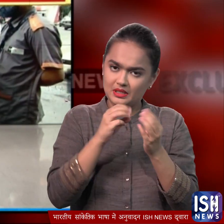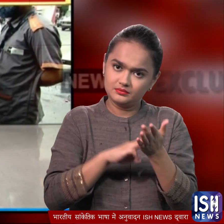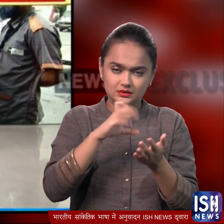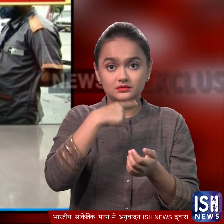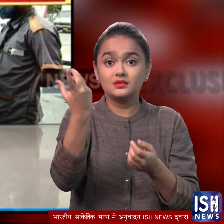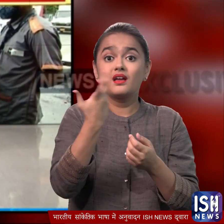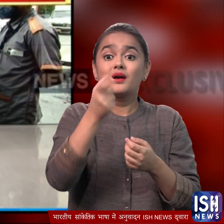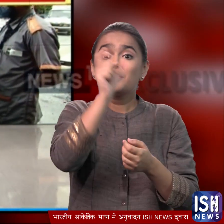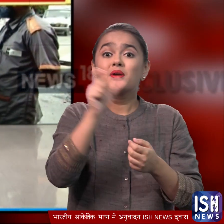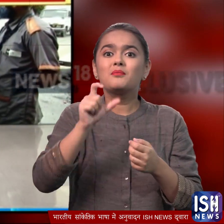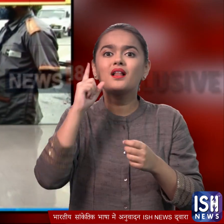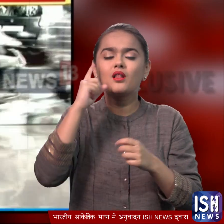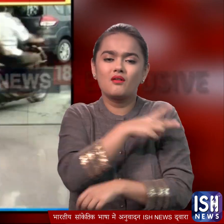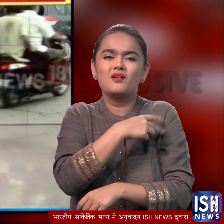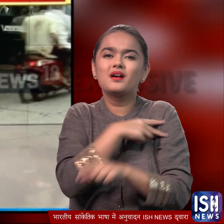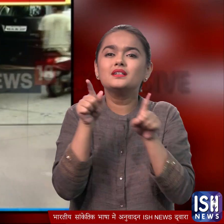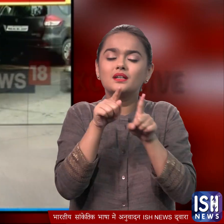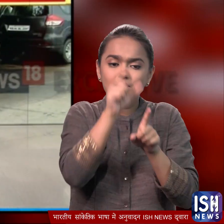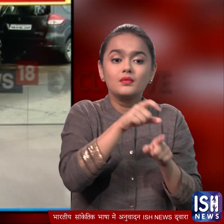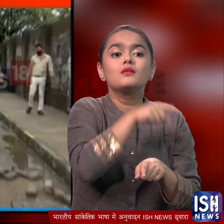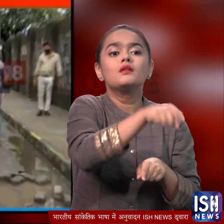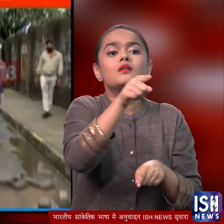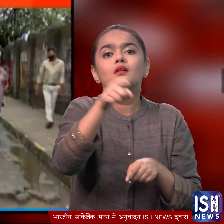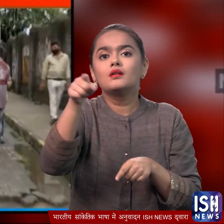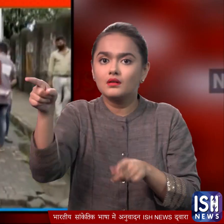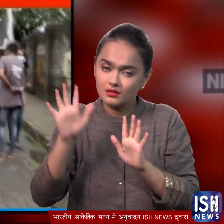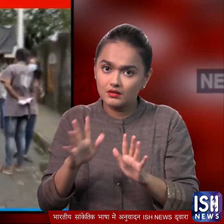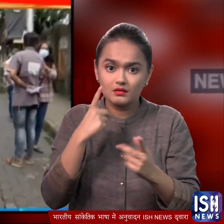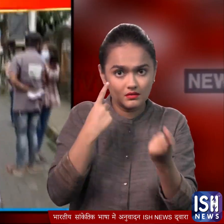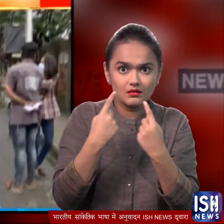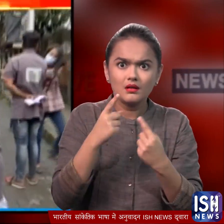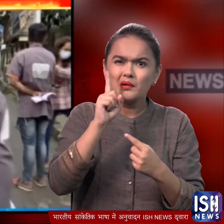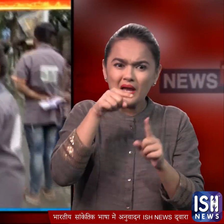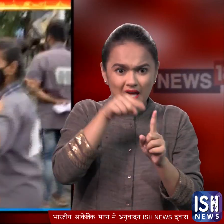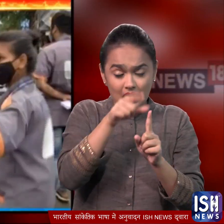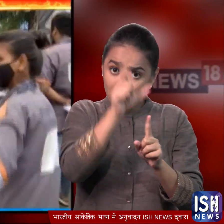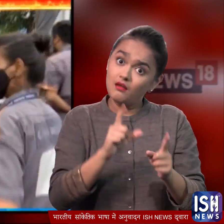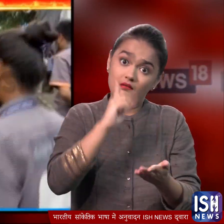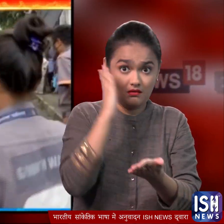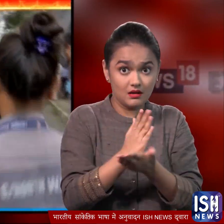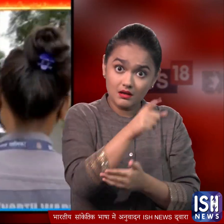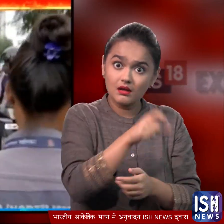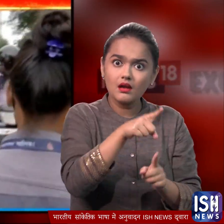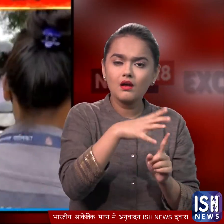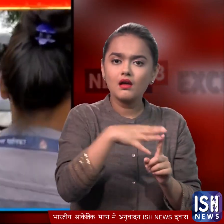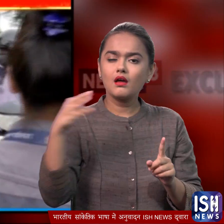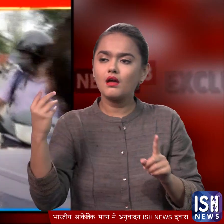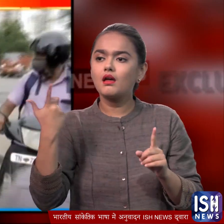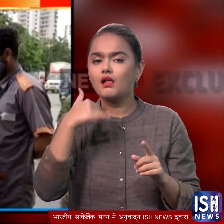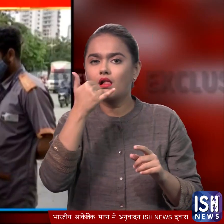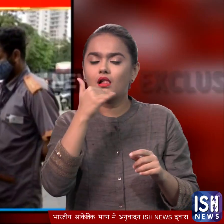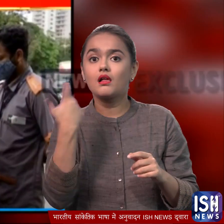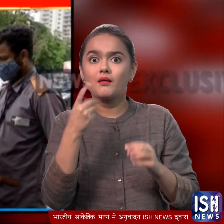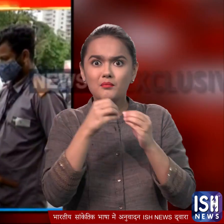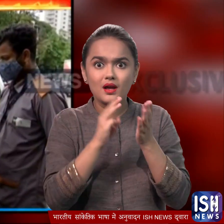नियम का पालन करवाने के लिए कई इलाकों में मार्शल तैनात किए। लेकिन इन्हीं मार्शल के नाम पर एक ऐसा फर्जी गिरोह तैयार हो